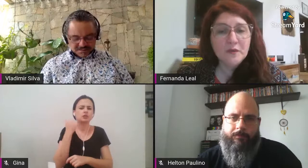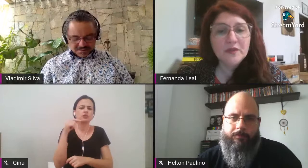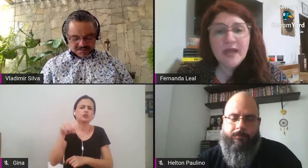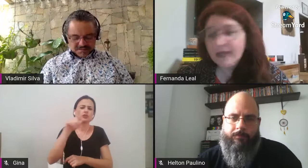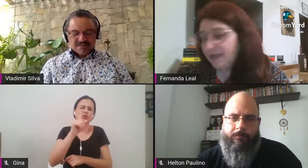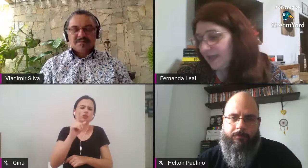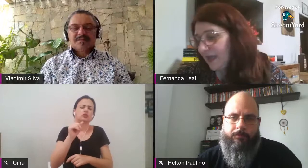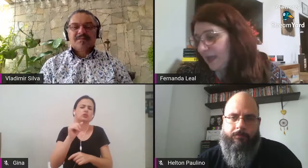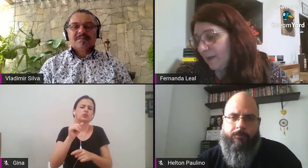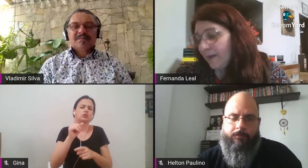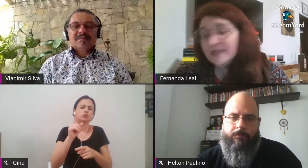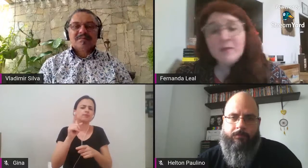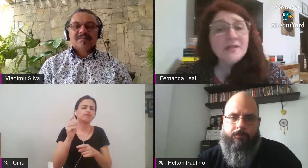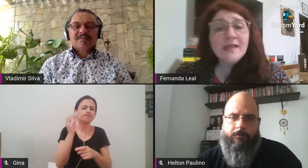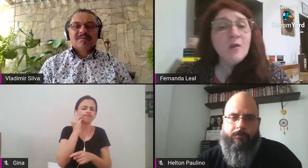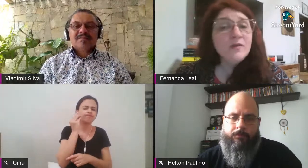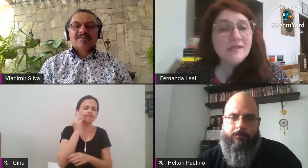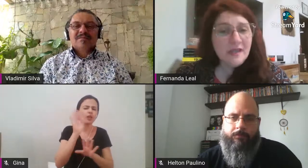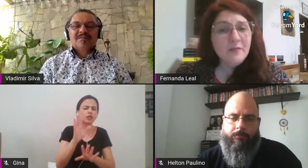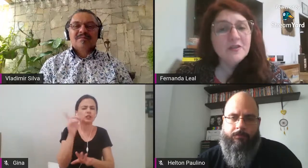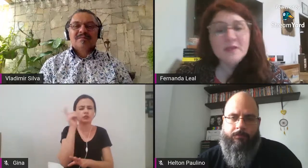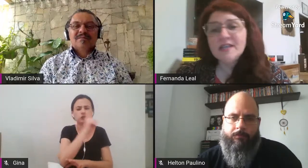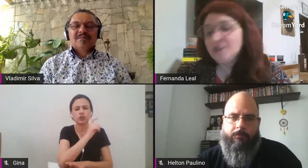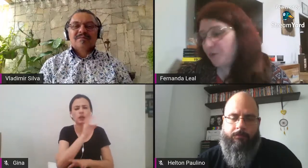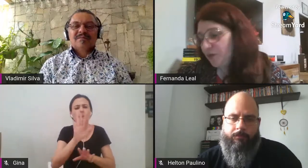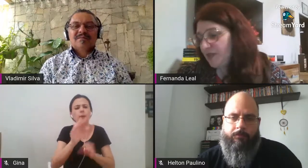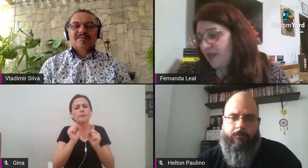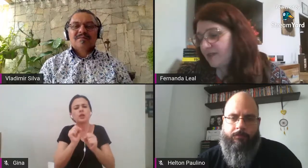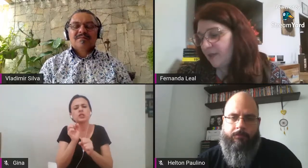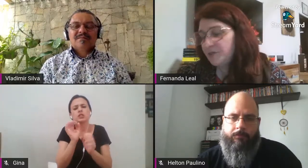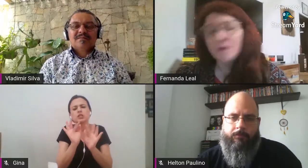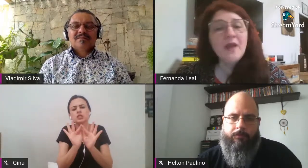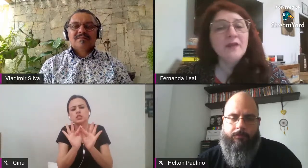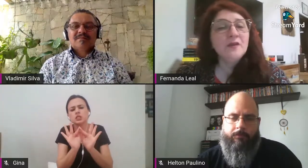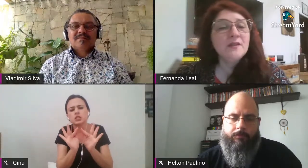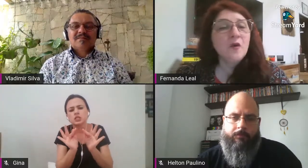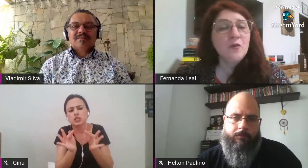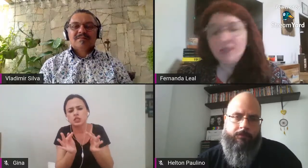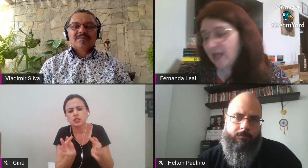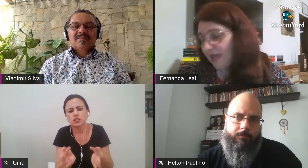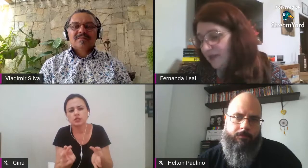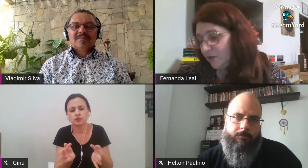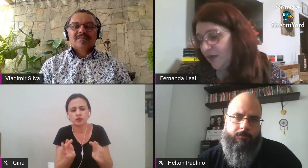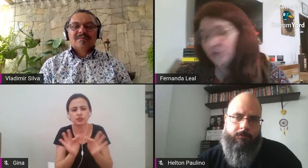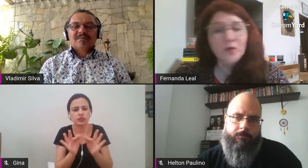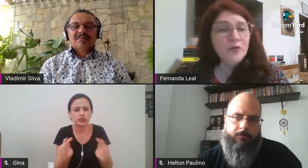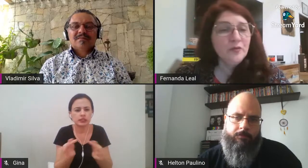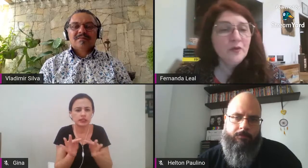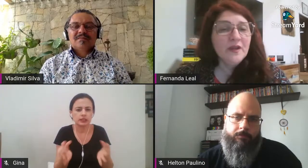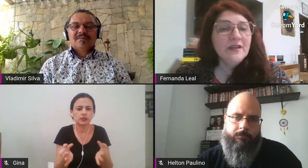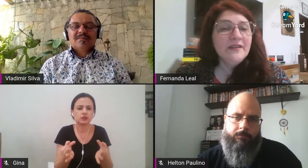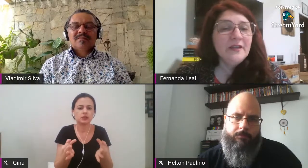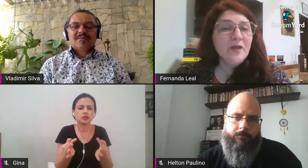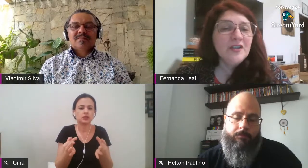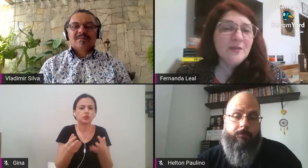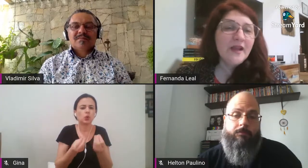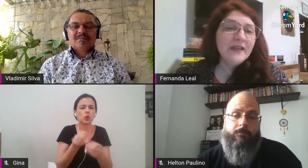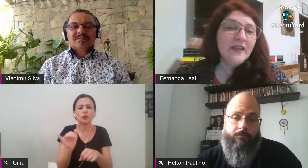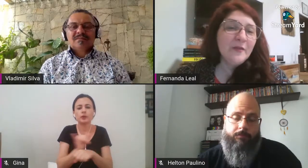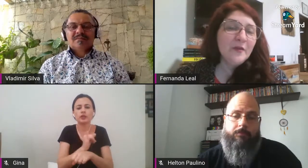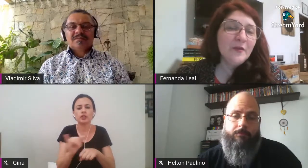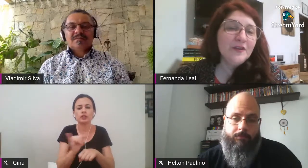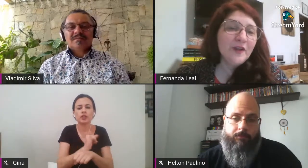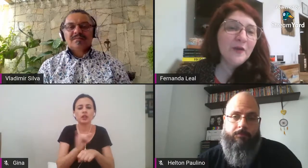alguma dificuldade, mas pode ser algo simples, mas que a gente pudesse recepcionar a nossa comunidade no retorno, né, no